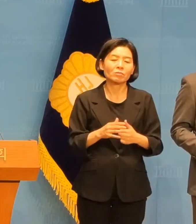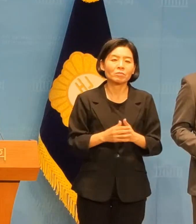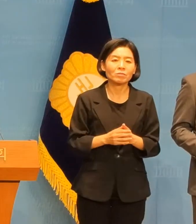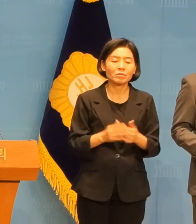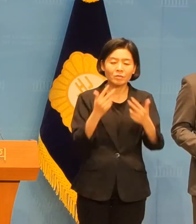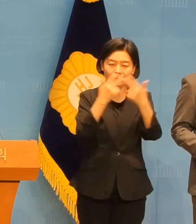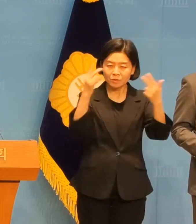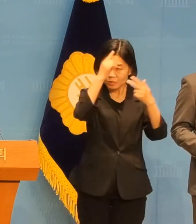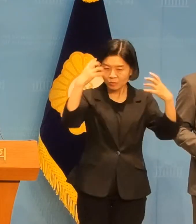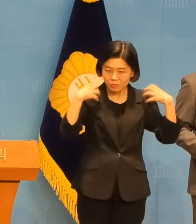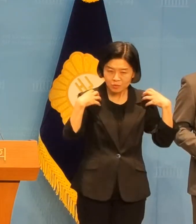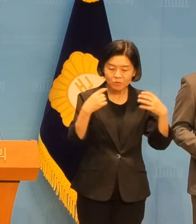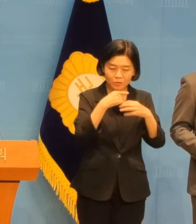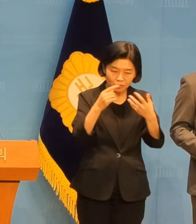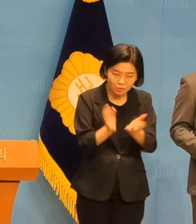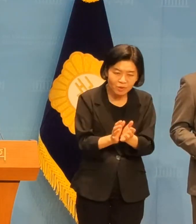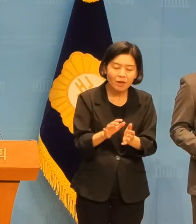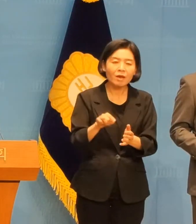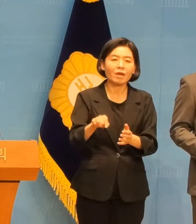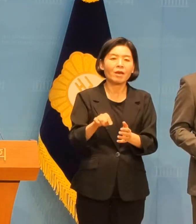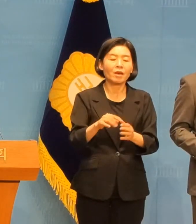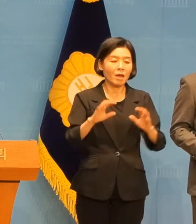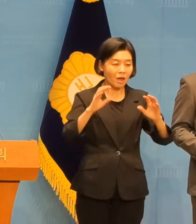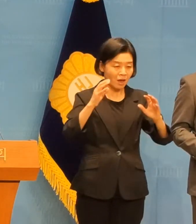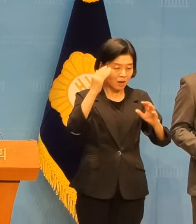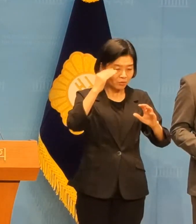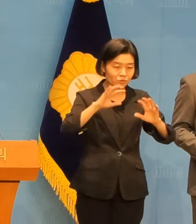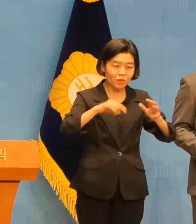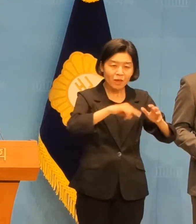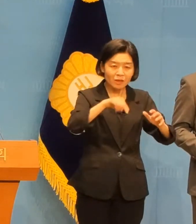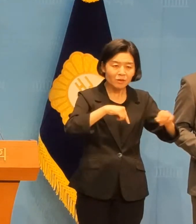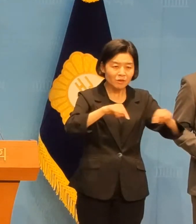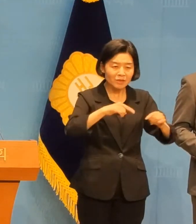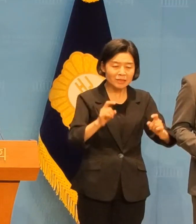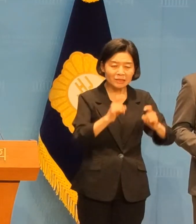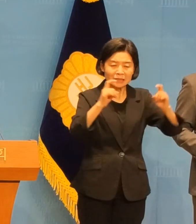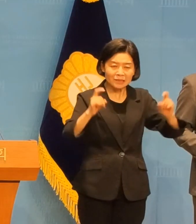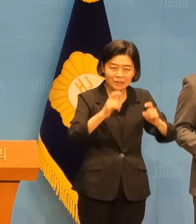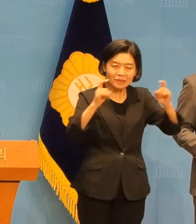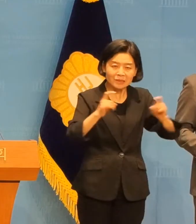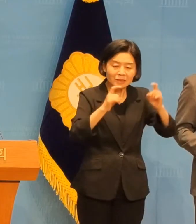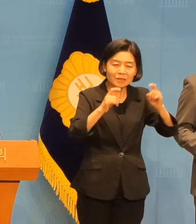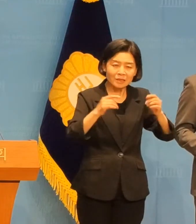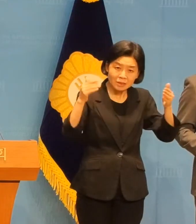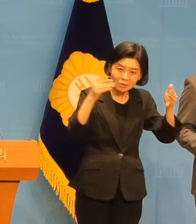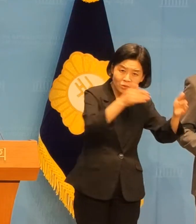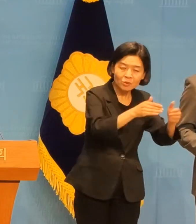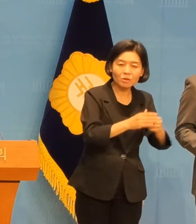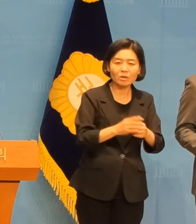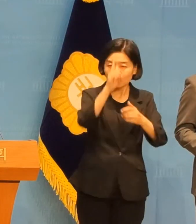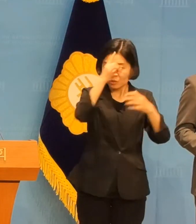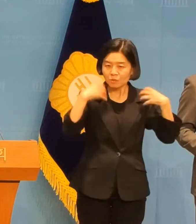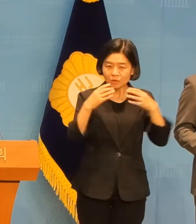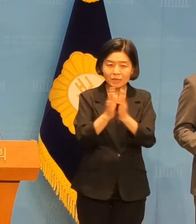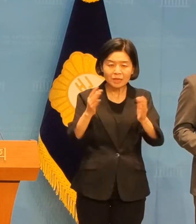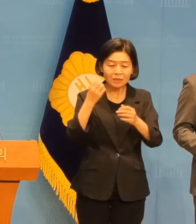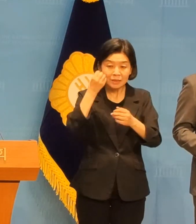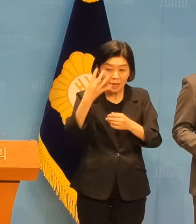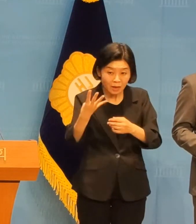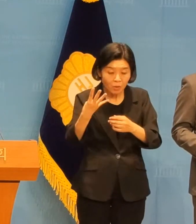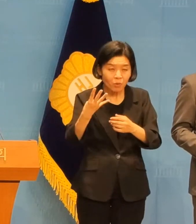이재명 정부와 더불어민주당이 국내 정쟁에만 몰두하는 사이 정권 출범 4개월이 지났지만